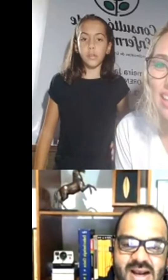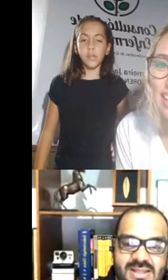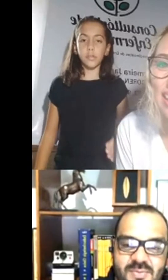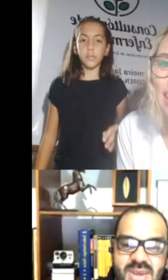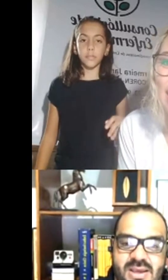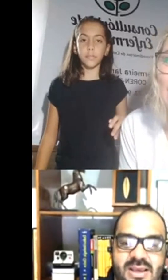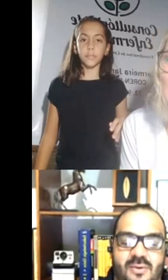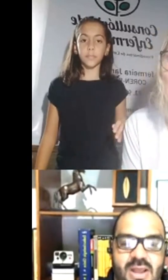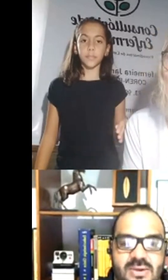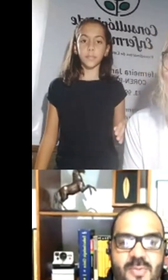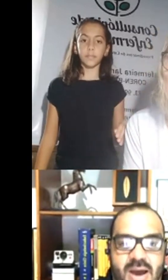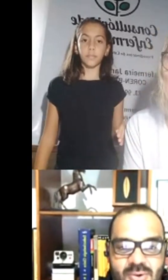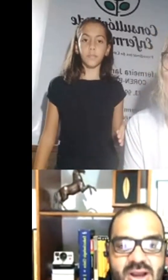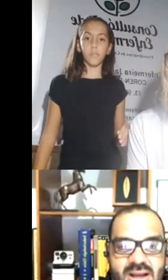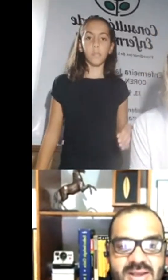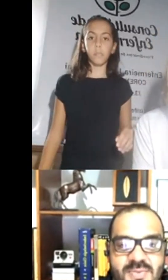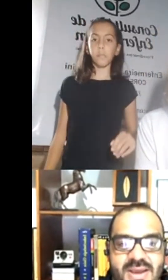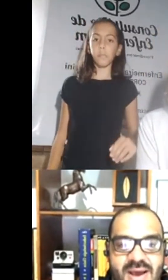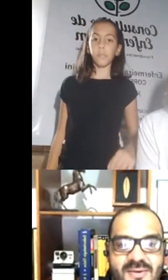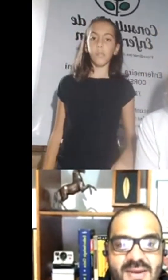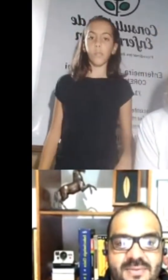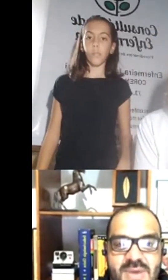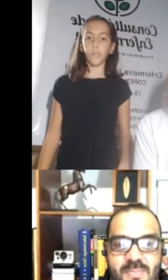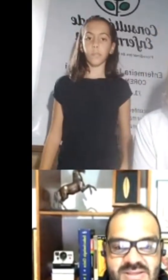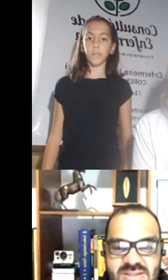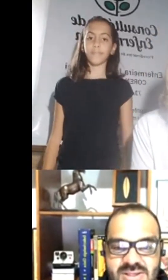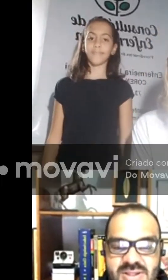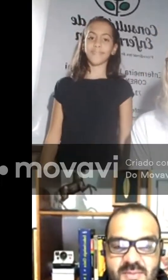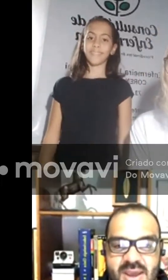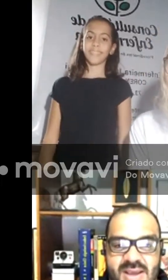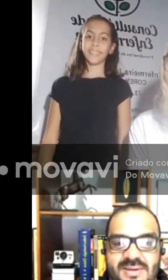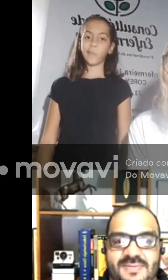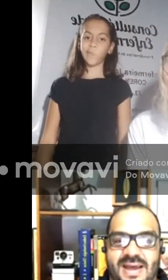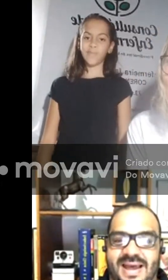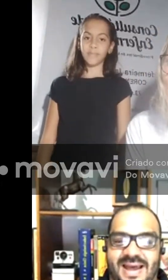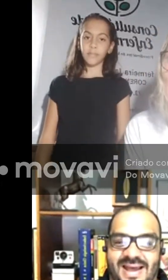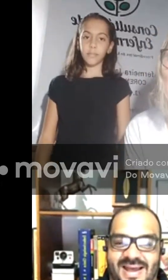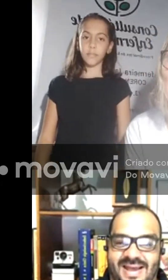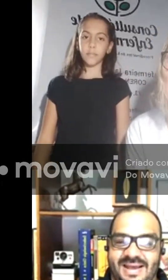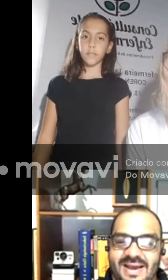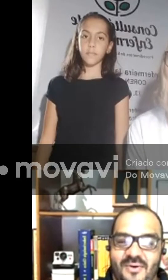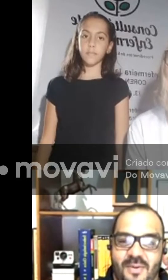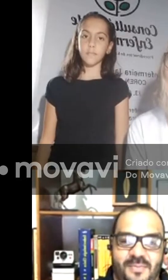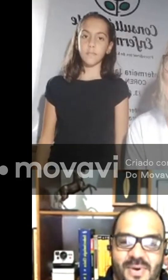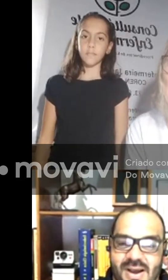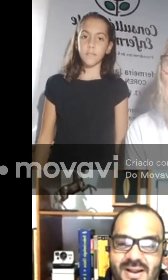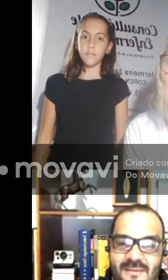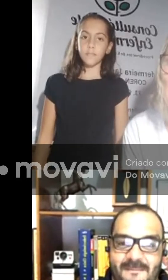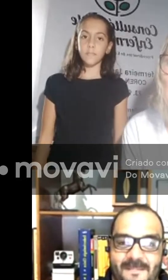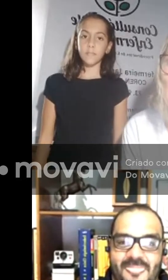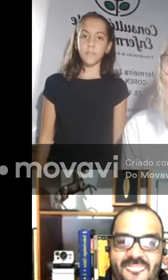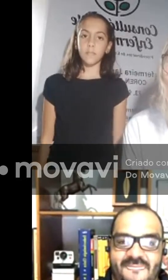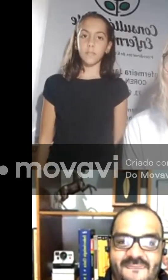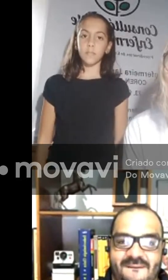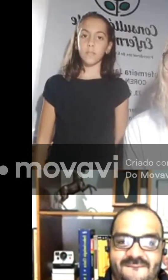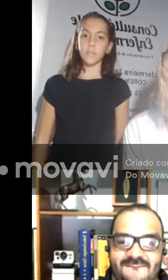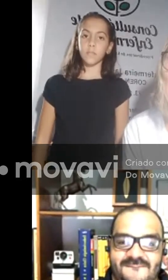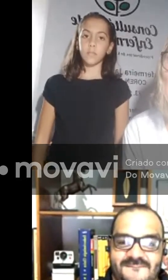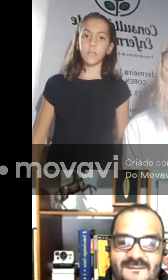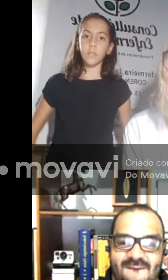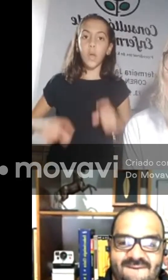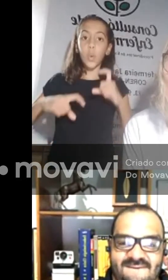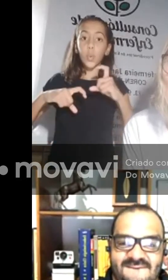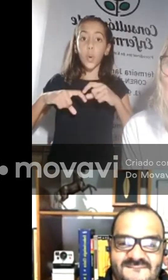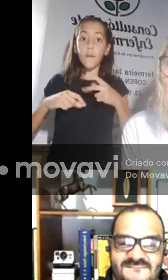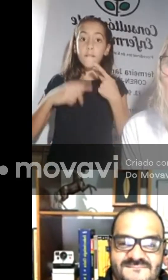aí da academia que aguenta o barulho da academia, minha paciente também. Falando, falando em Ô, doutor,